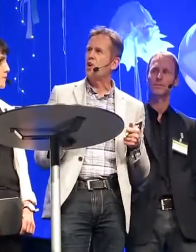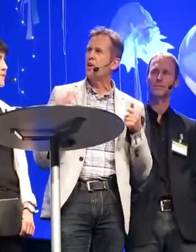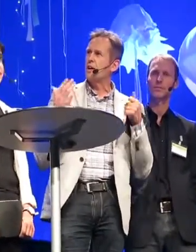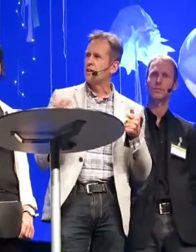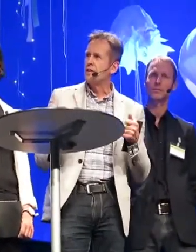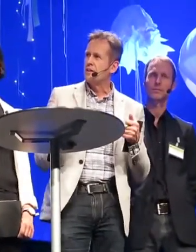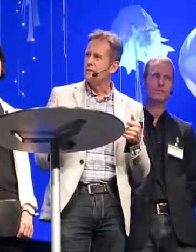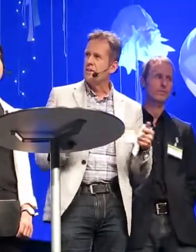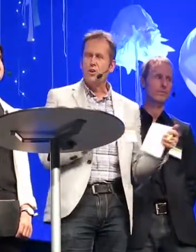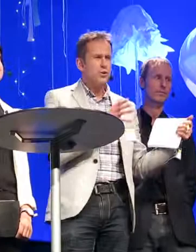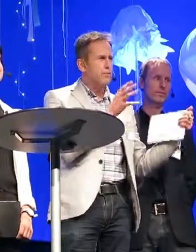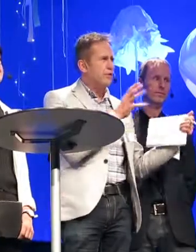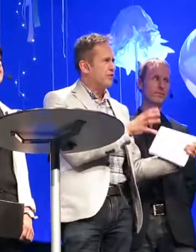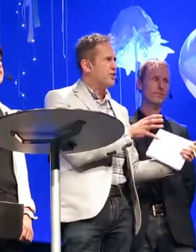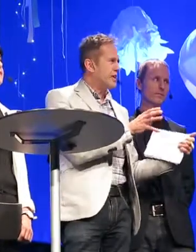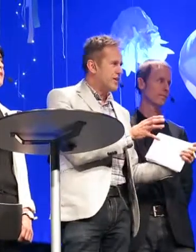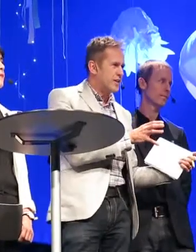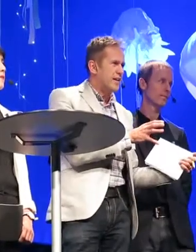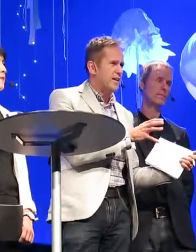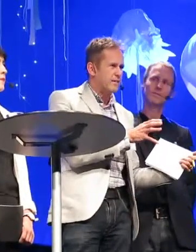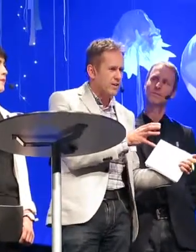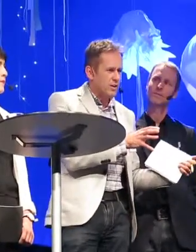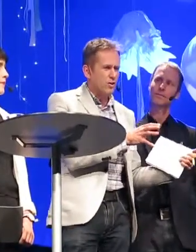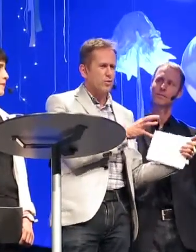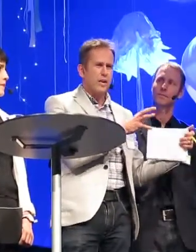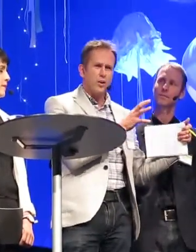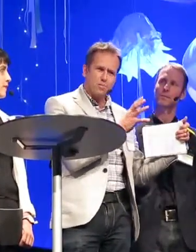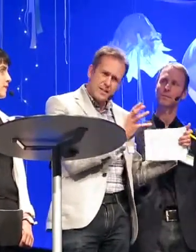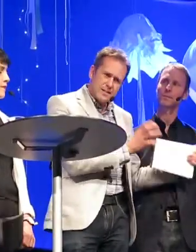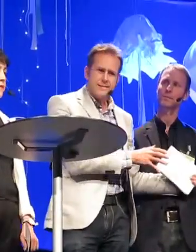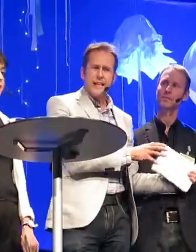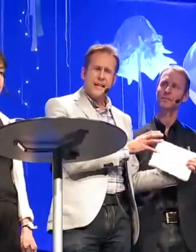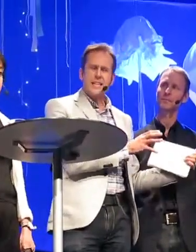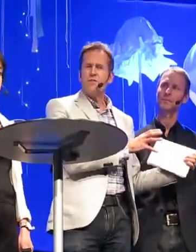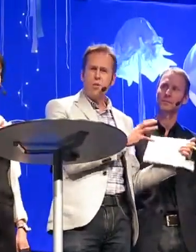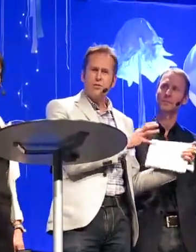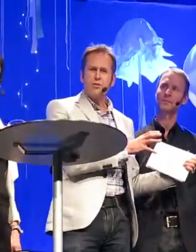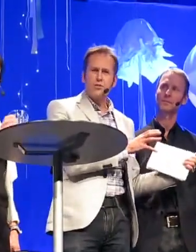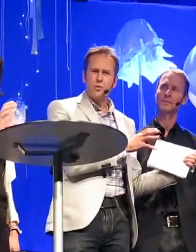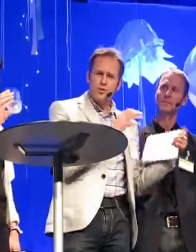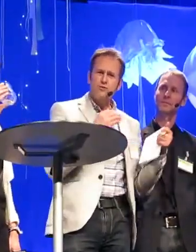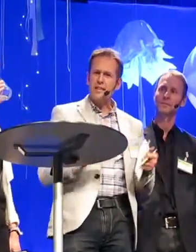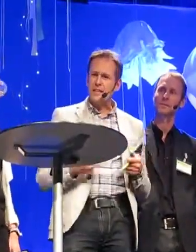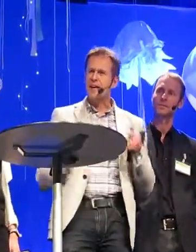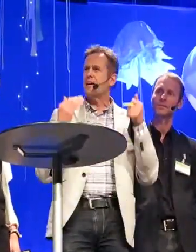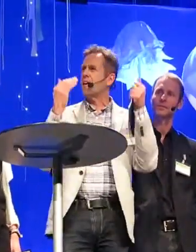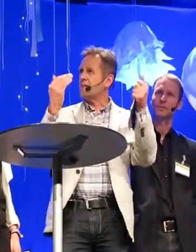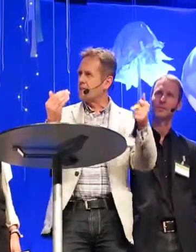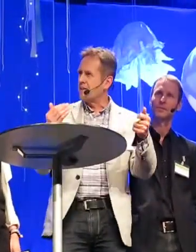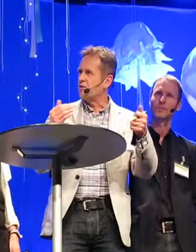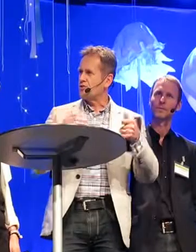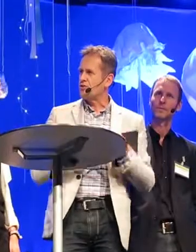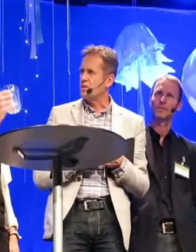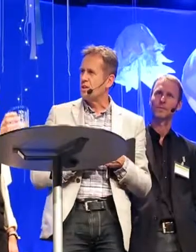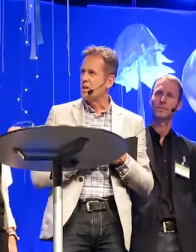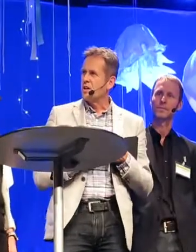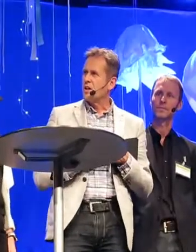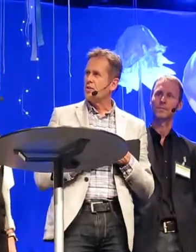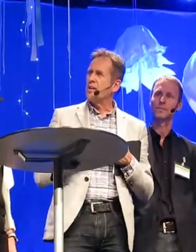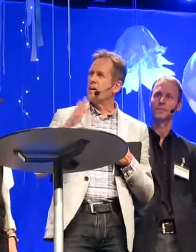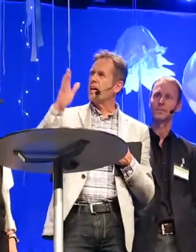på att gå före. För var det ju bördefördelningsgänget, om det var de tänka, det var inte så, det är ju vinnare att springa